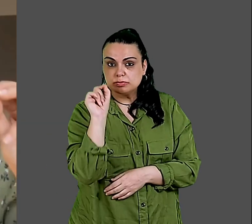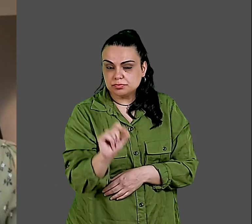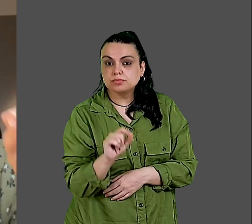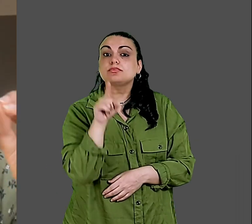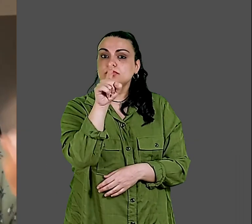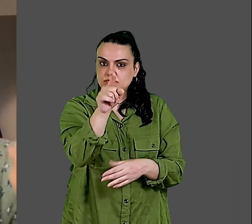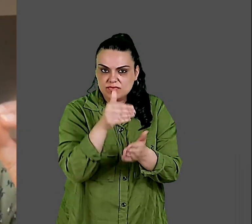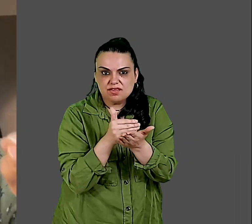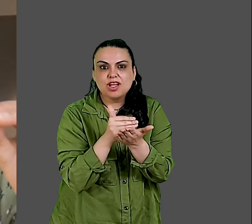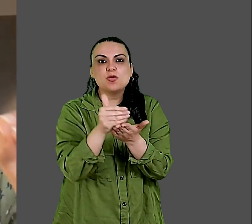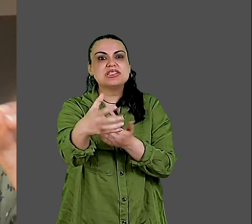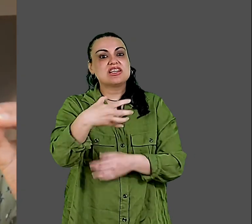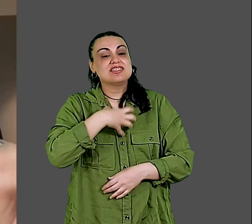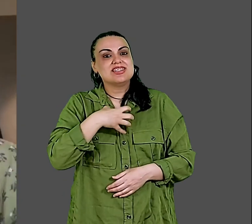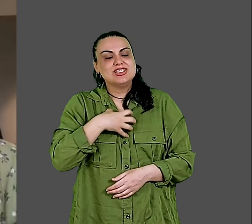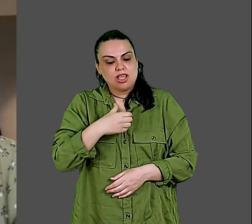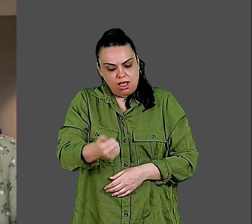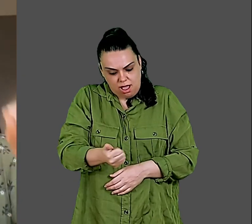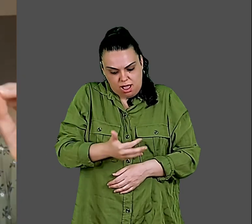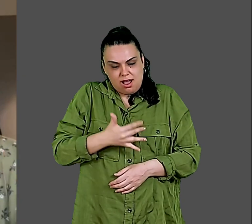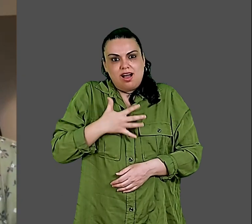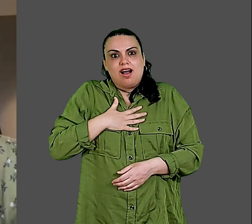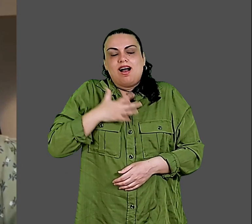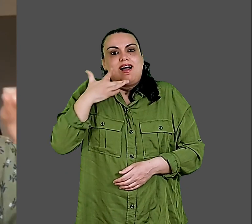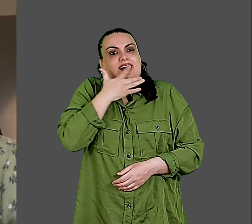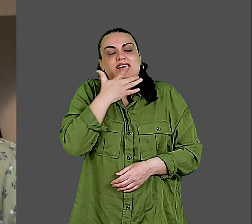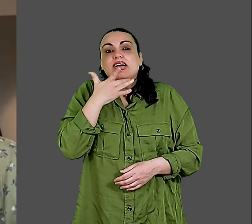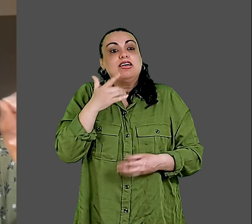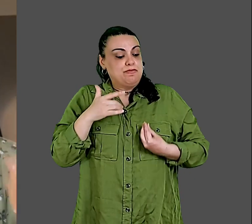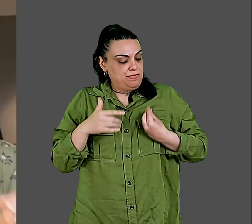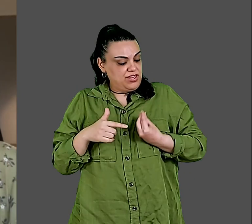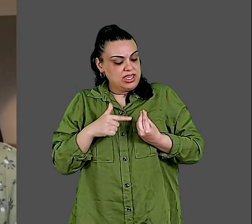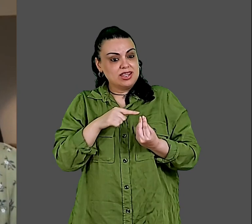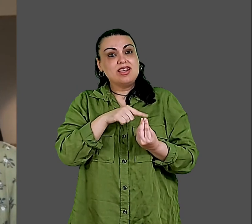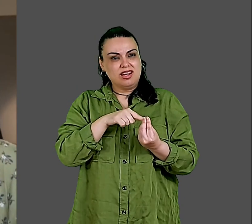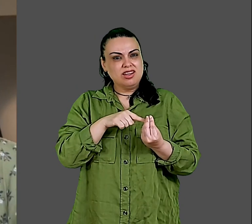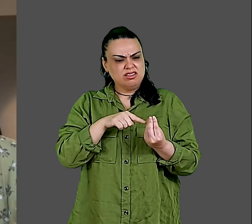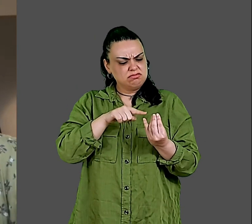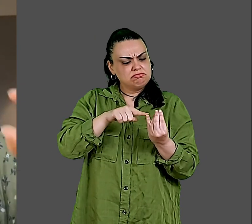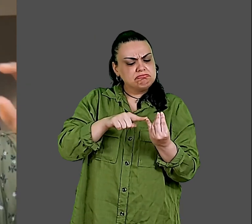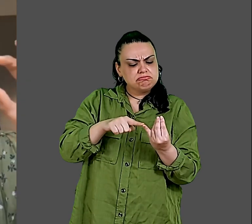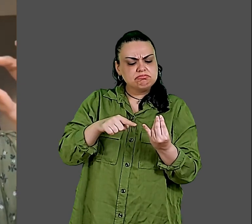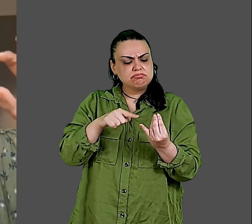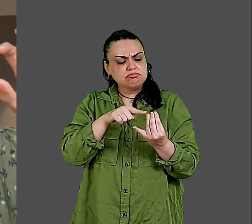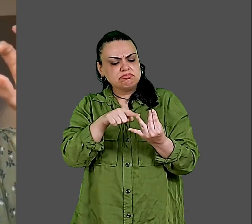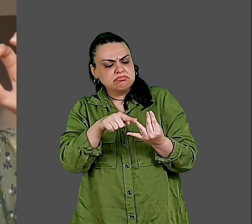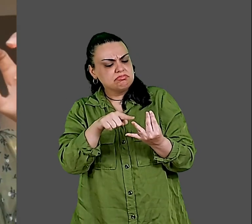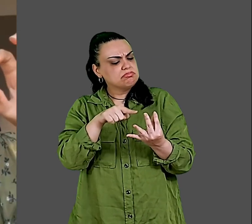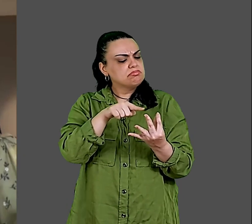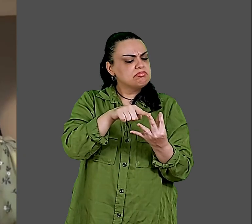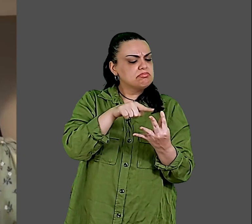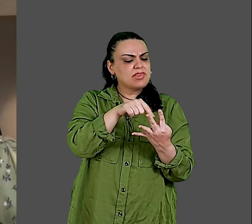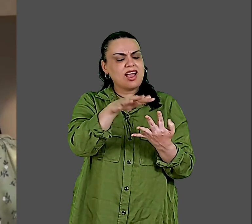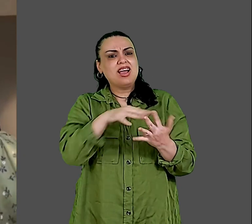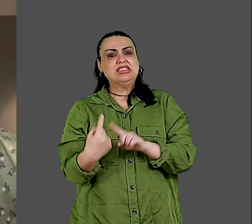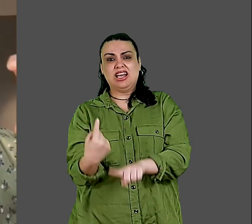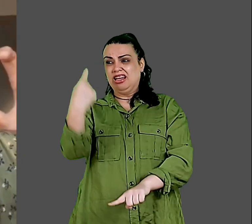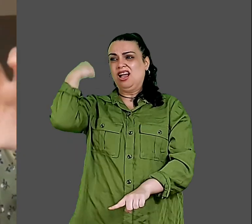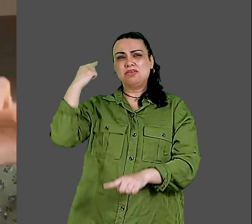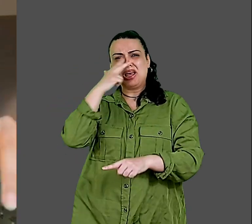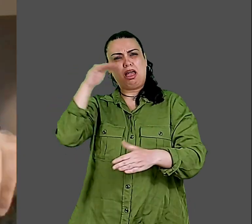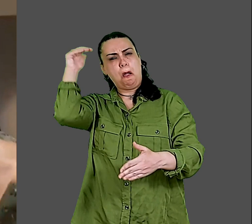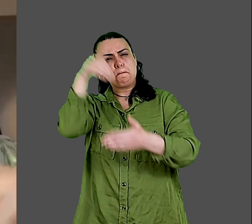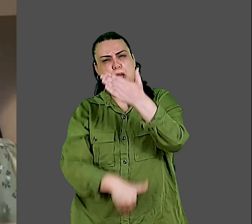Você vai começar a desfrutar de um sentimento de realização. Áreas da sua vida que outrora elas eram frustradas e você